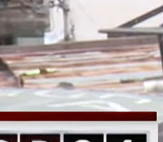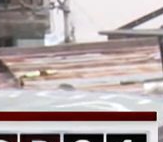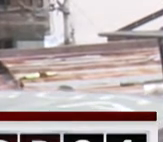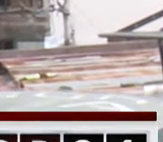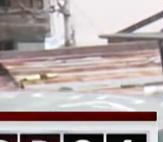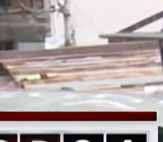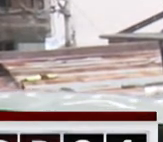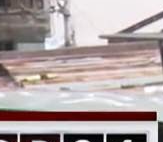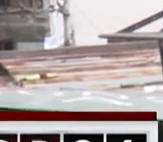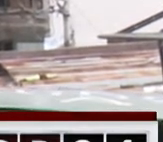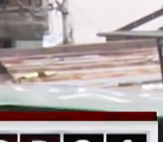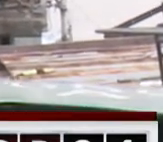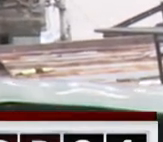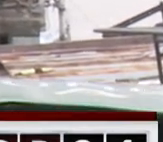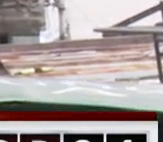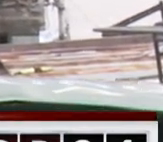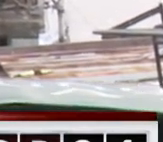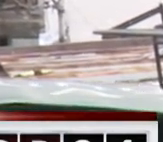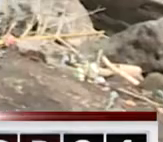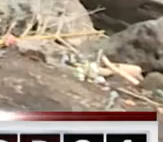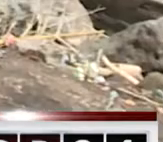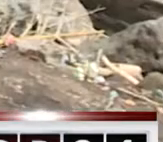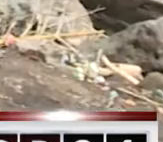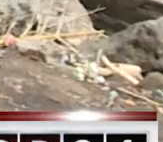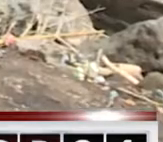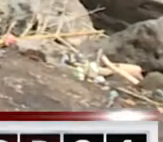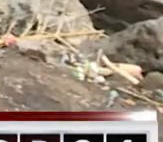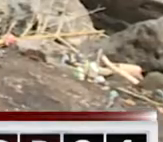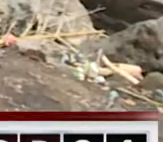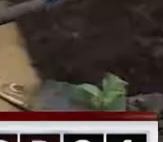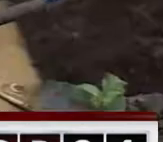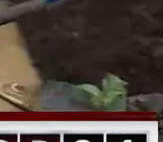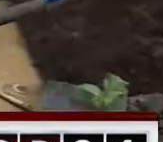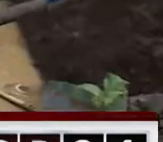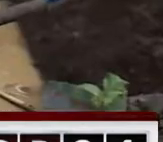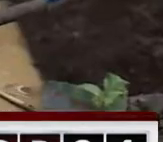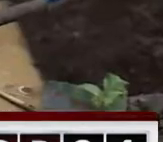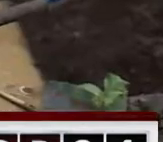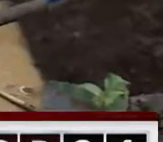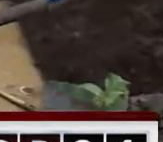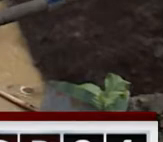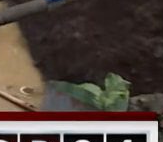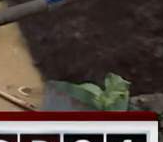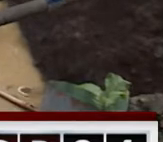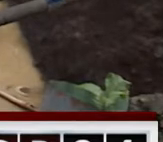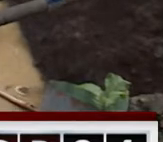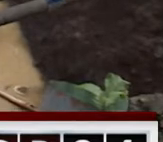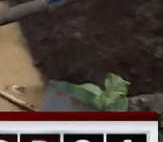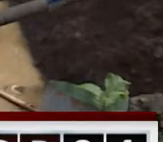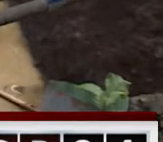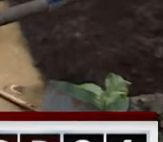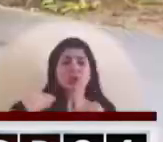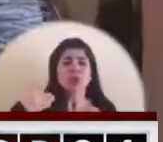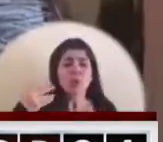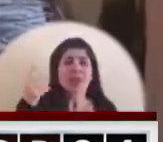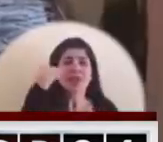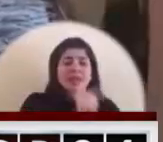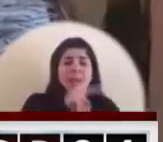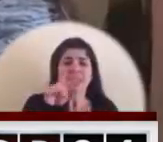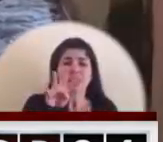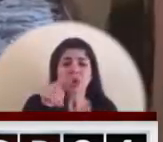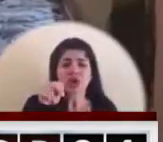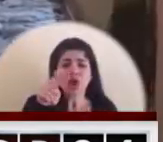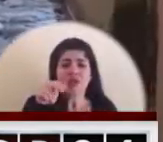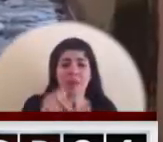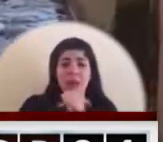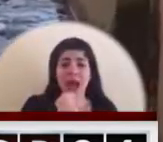compra de un lote y la construcción de una vivienda modesta la reforma a la ley también establece que si una familia ya ha sido beneficiada con un bono de